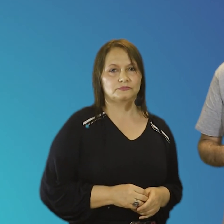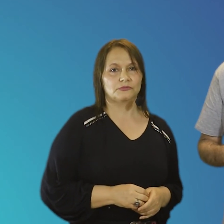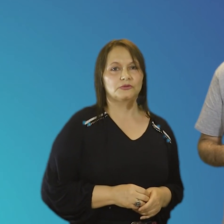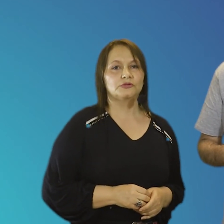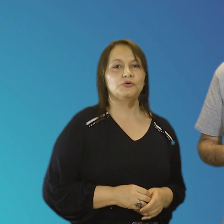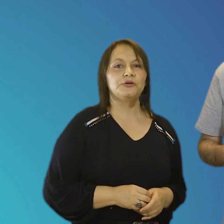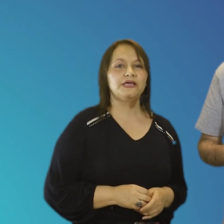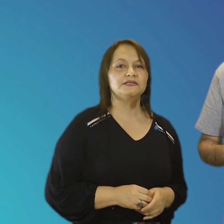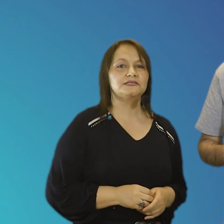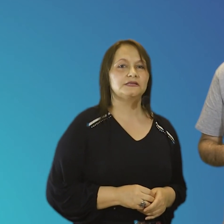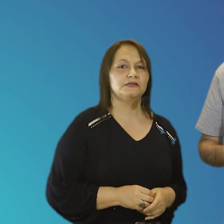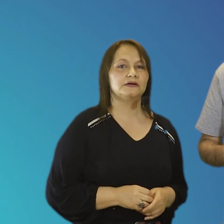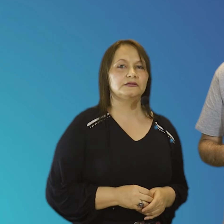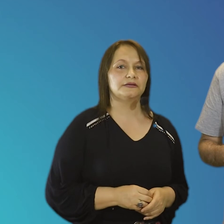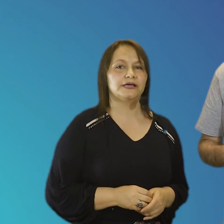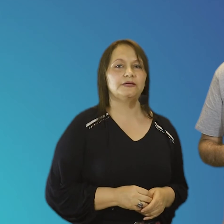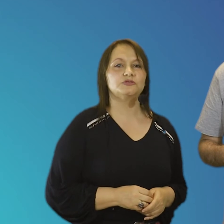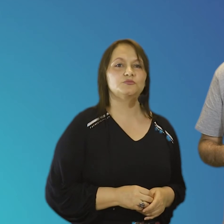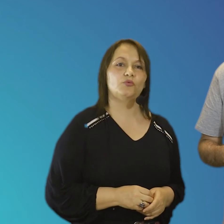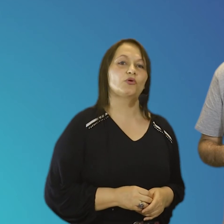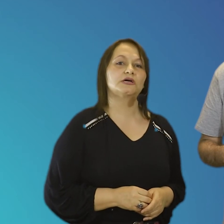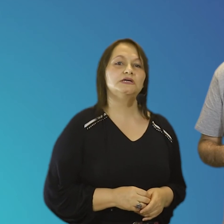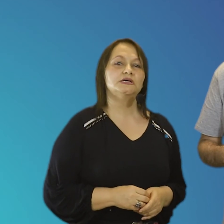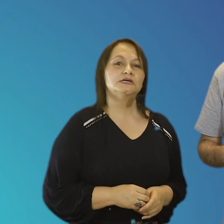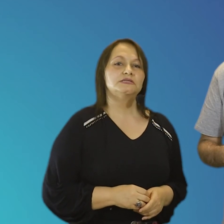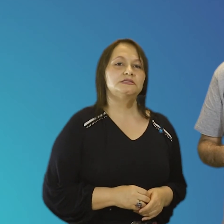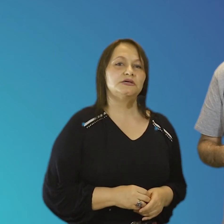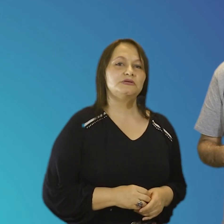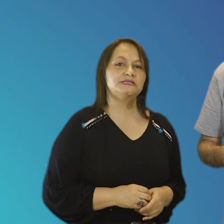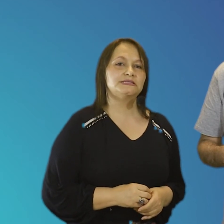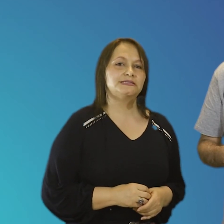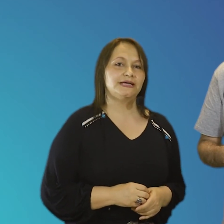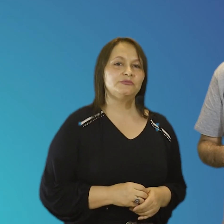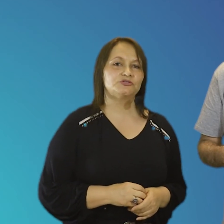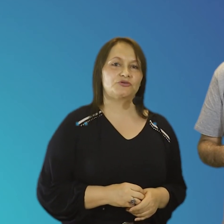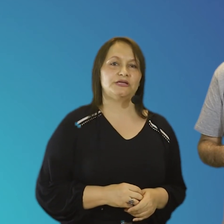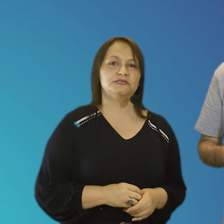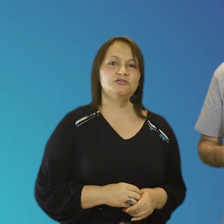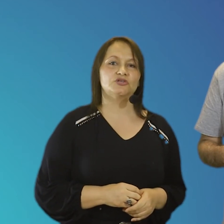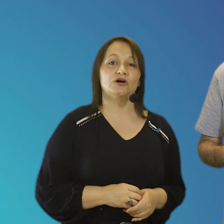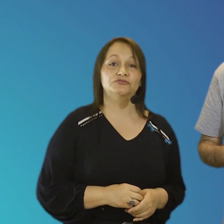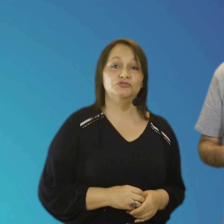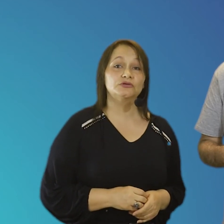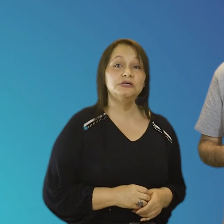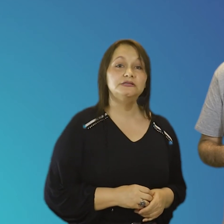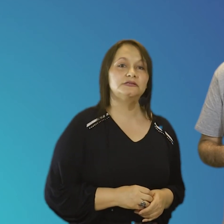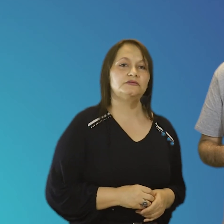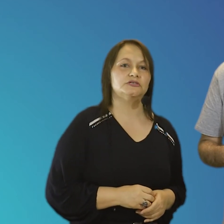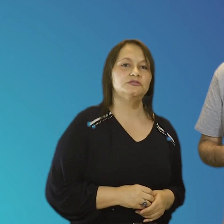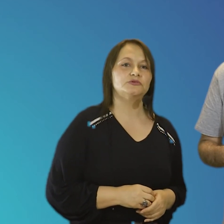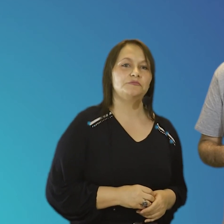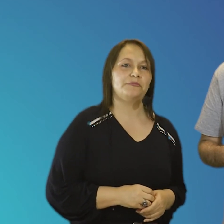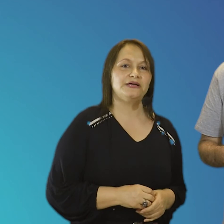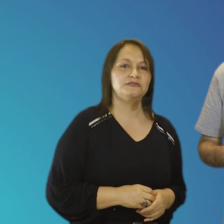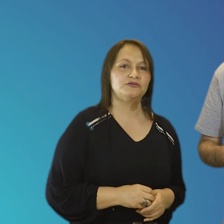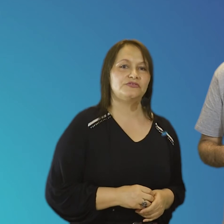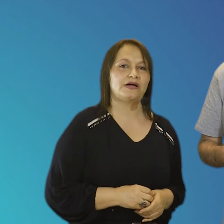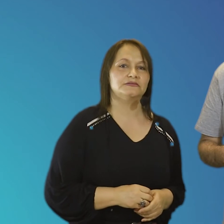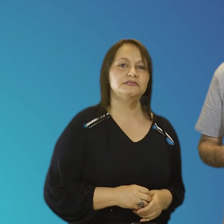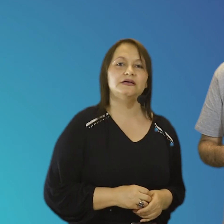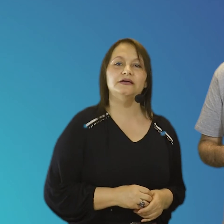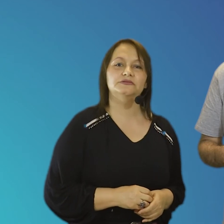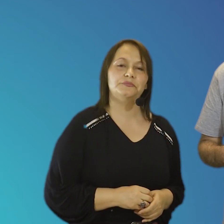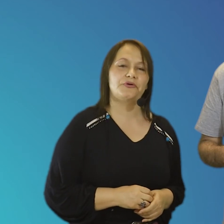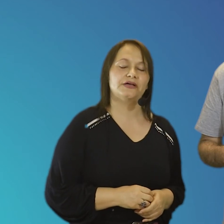We can see in the Hunger Games book series the same traces of totalitarism, mass